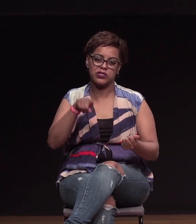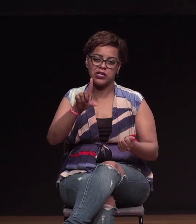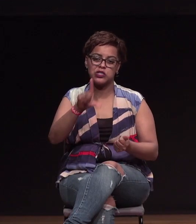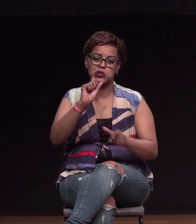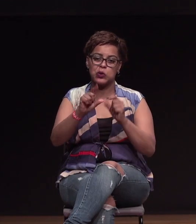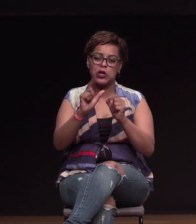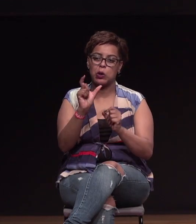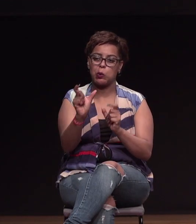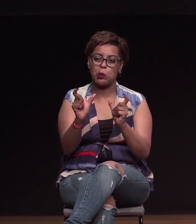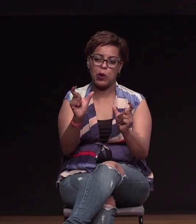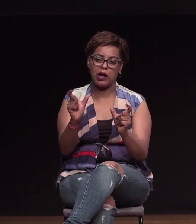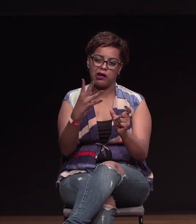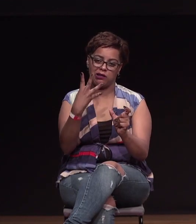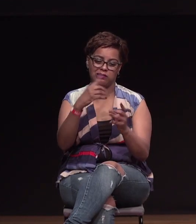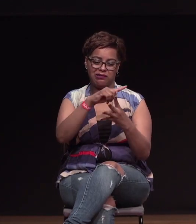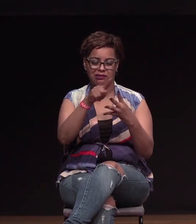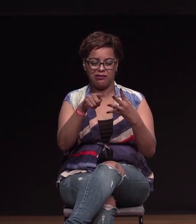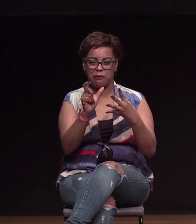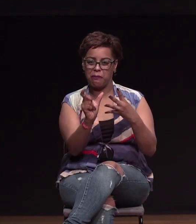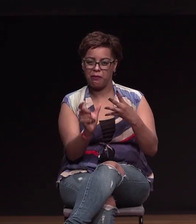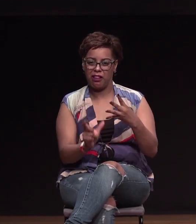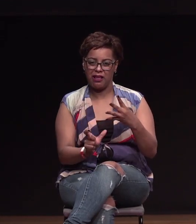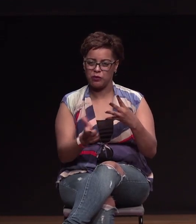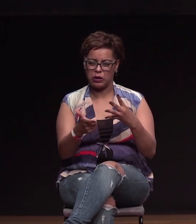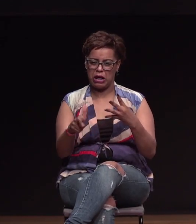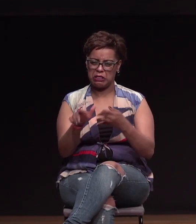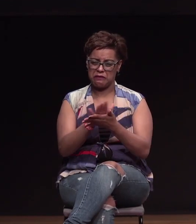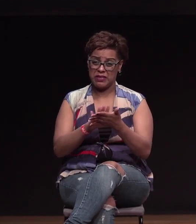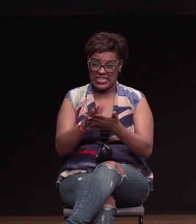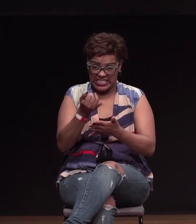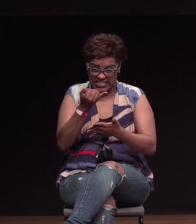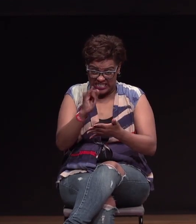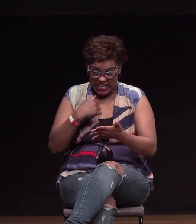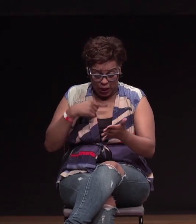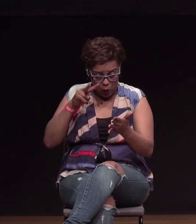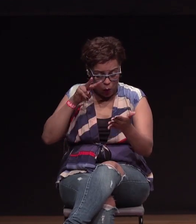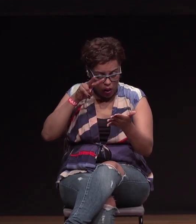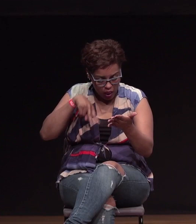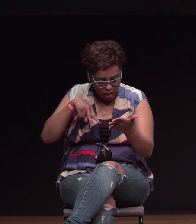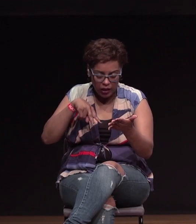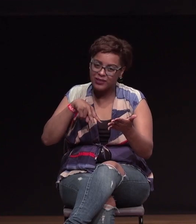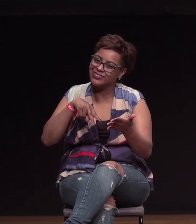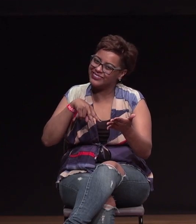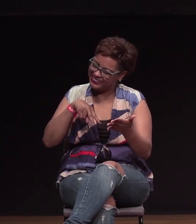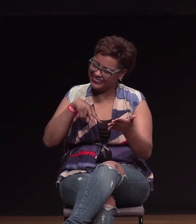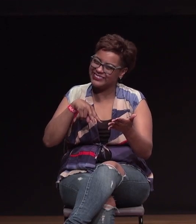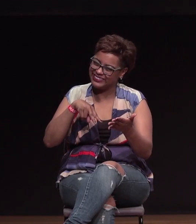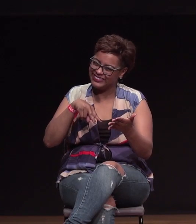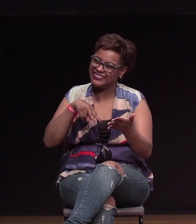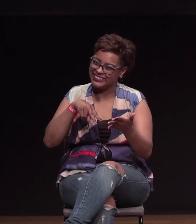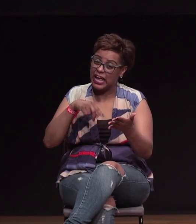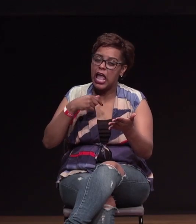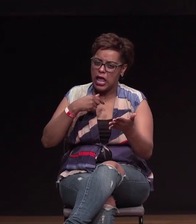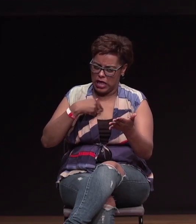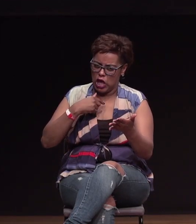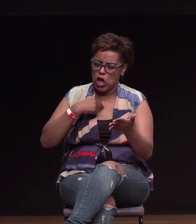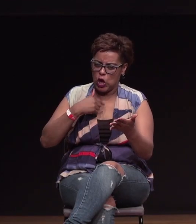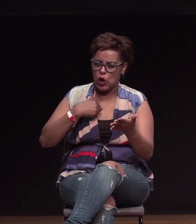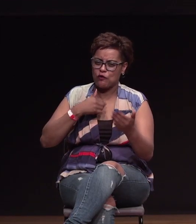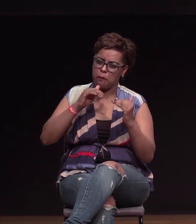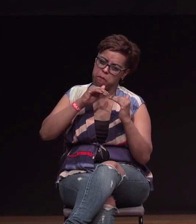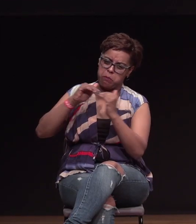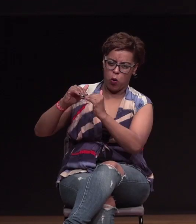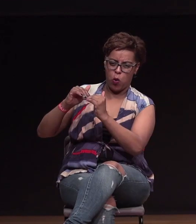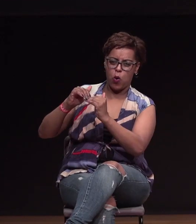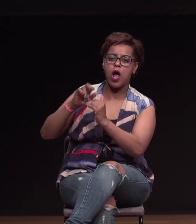não digam nada, que se passar, se aquilo cair na minha mão, se passar na minha frente, eu vou gastar uns minutinhos da minha